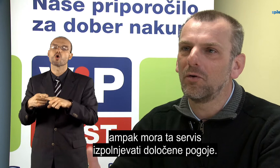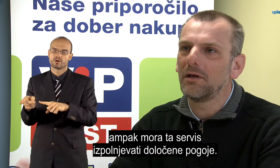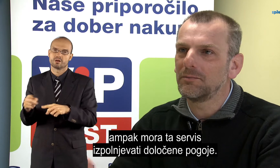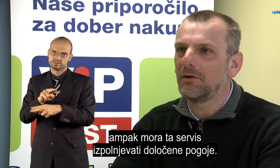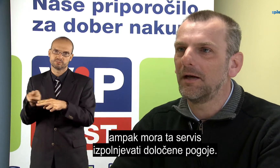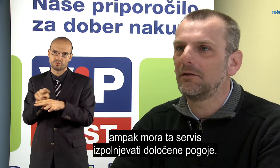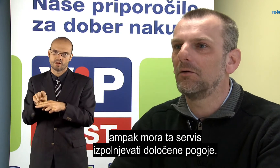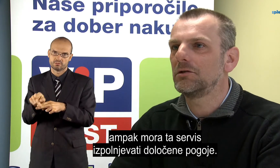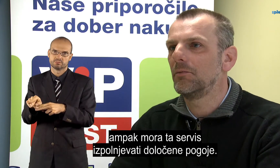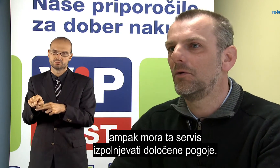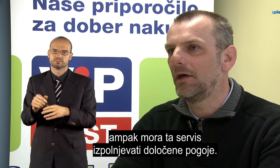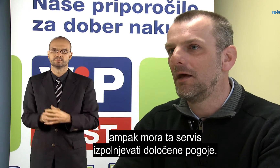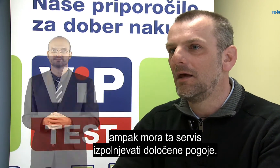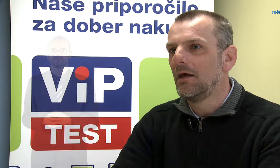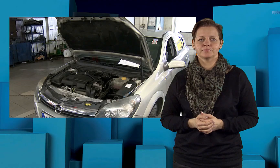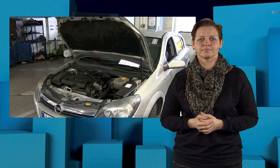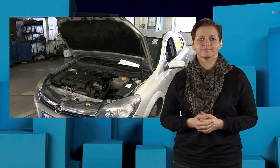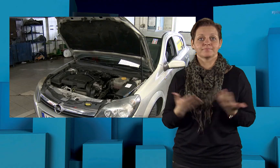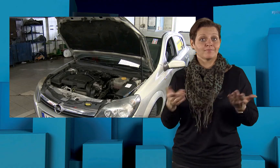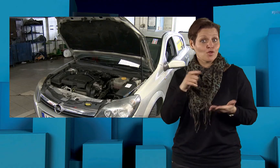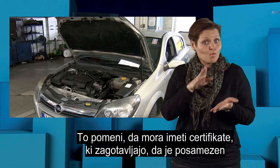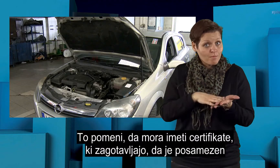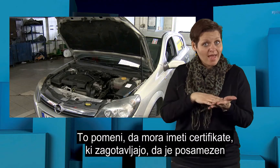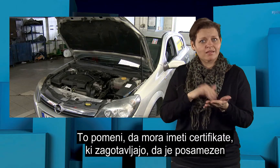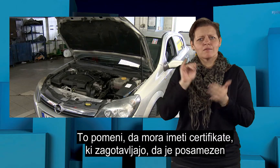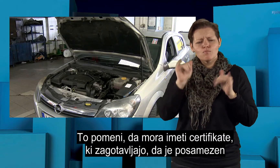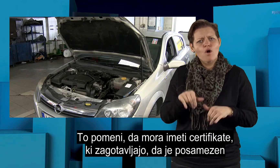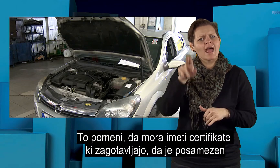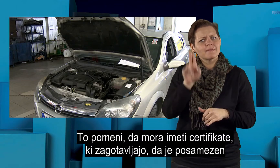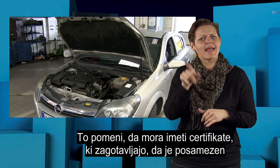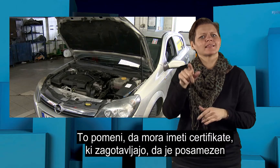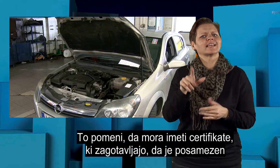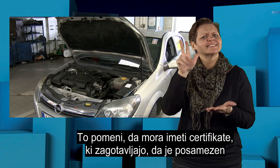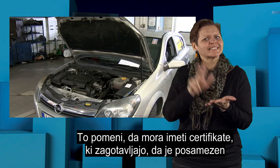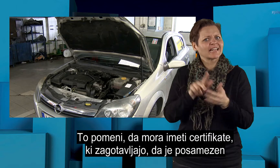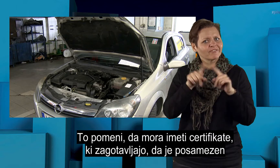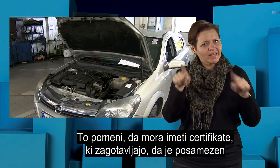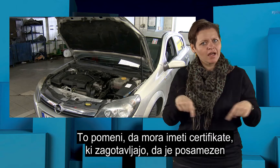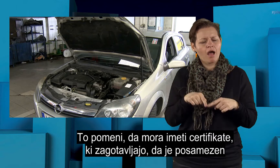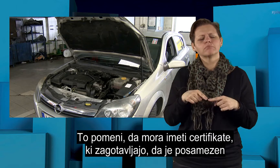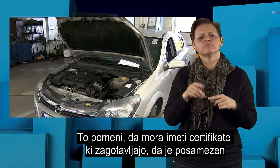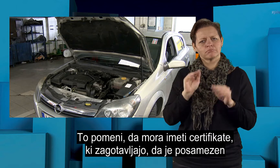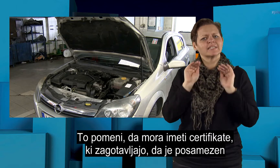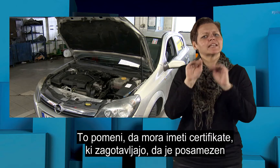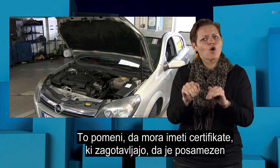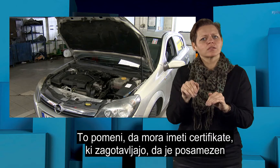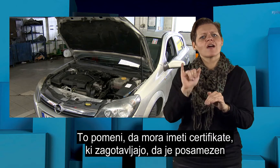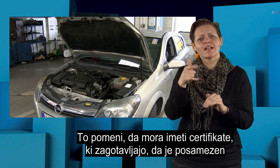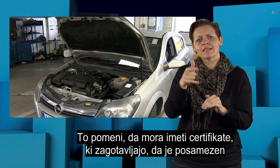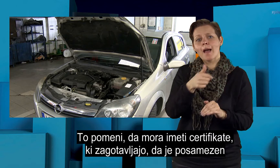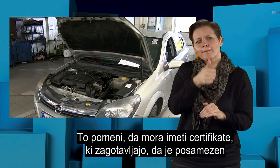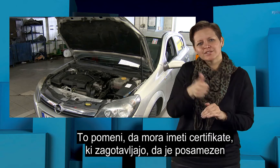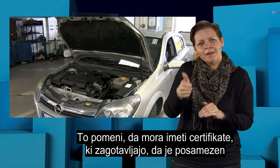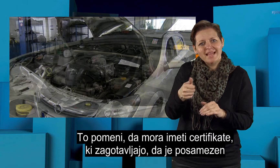določene pogoje, izpolnjevati določene pogoje. To pomeni, da mora imeti certifikate, ki zagotavljajo, da